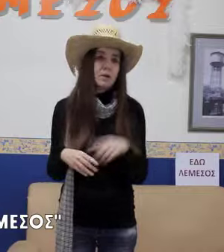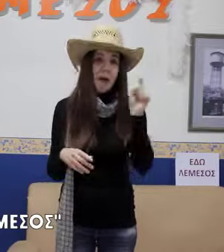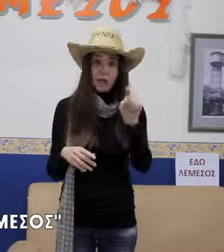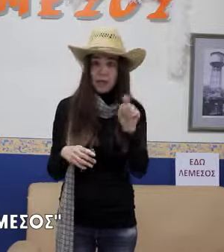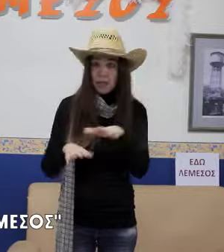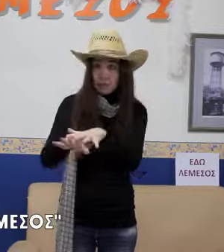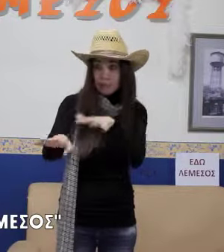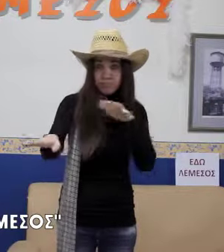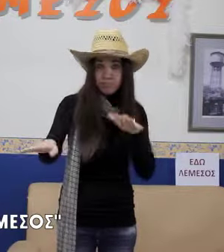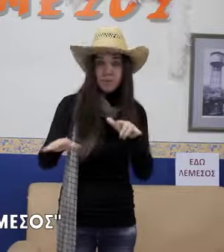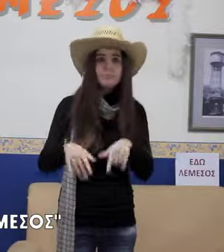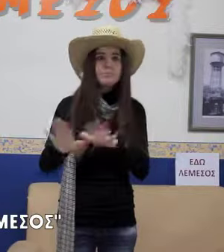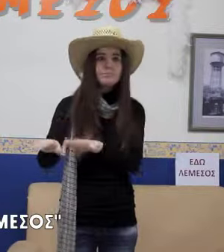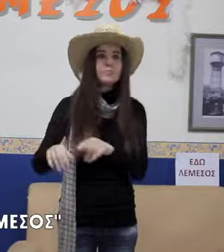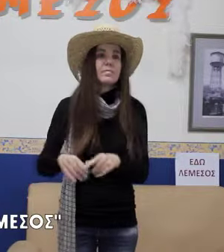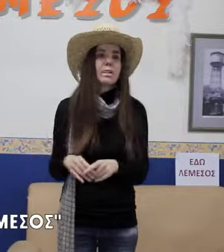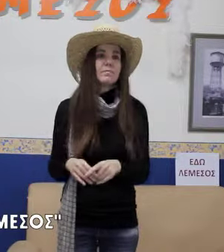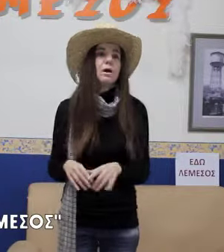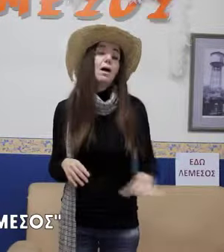Εκκίνηση, χώρος στάθμευσης,